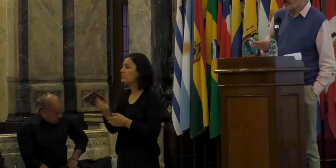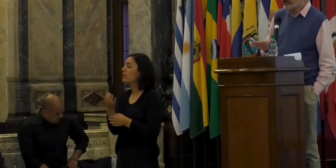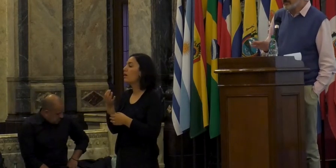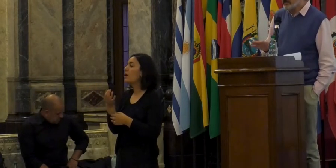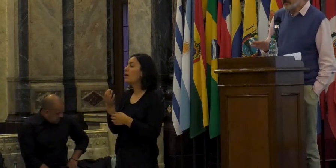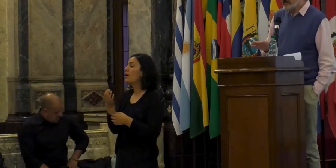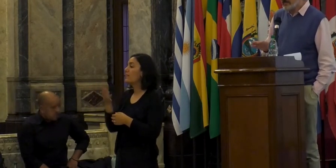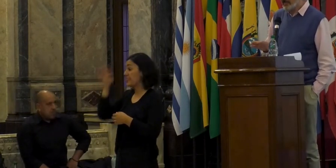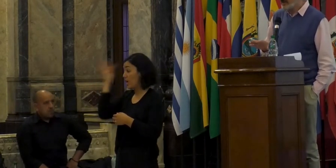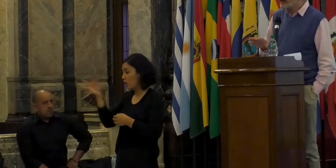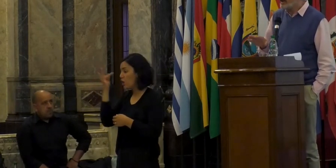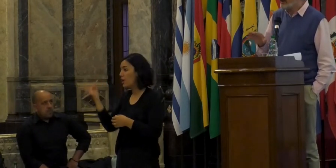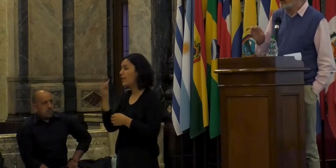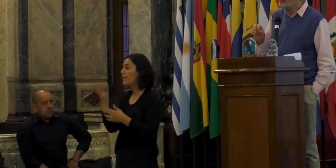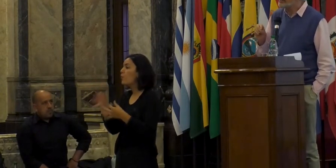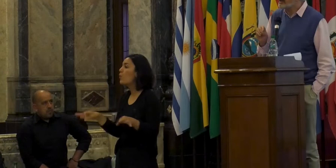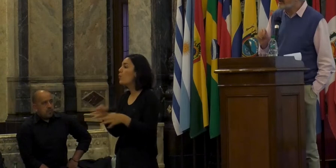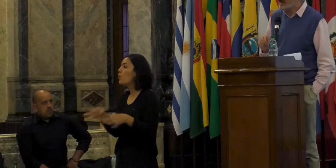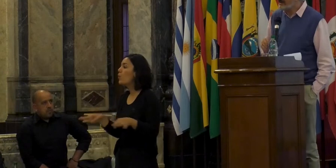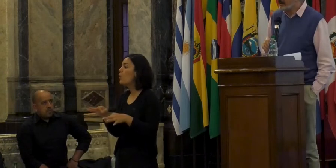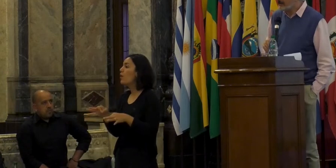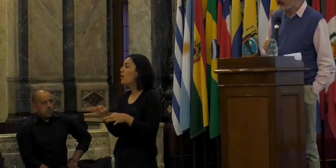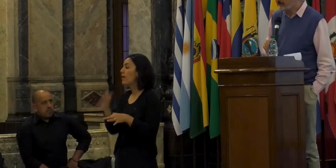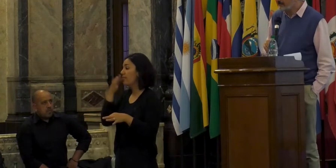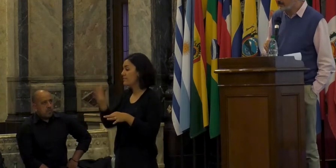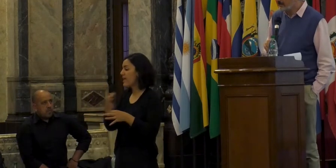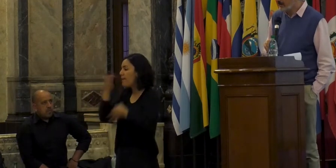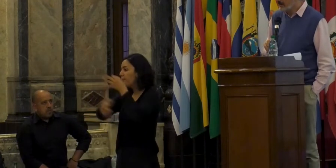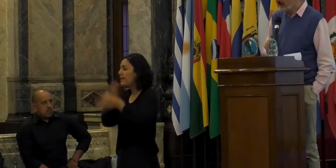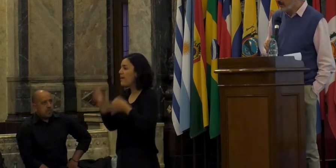Folclore, y explicaba cómo se hace una maleta.